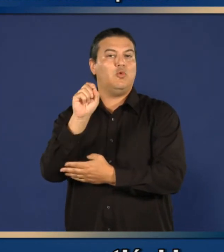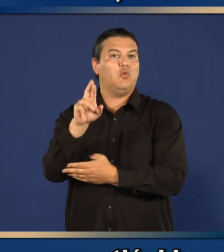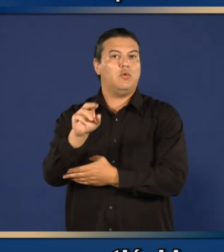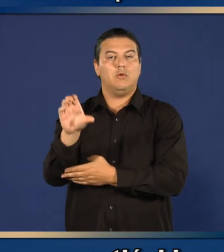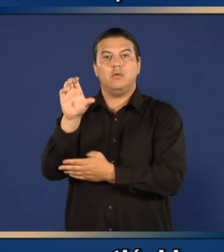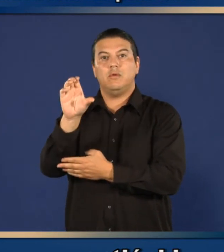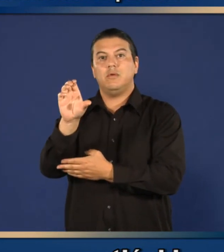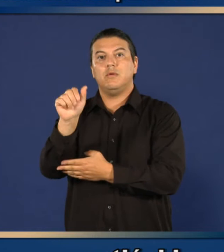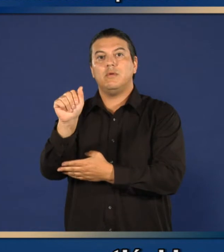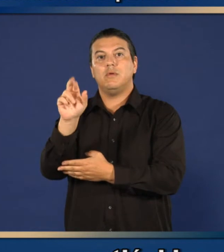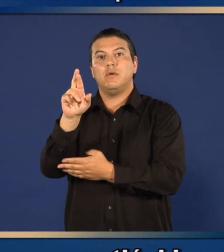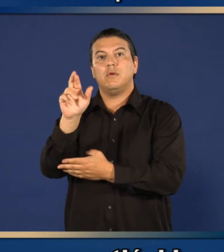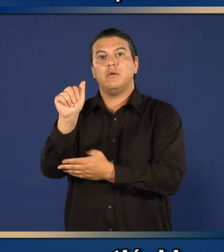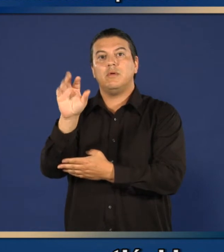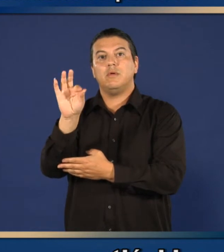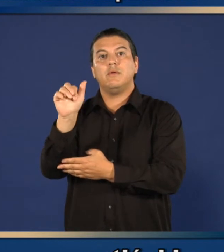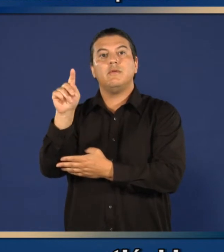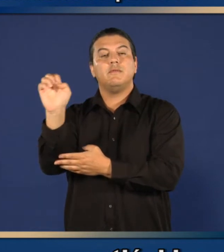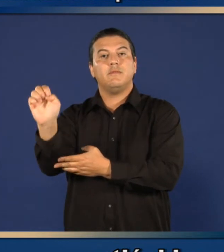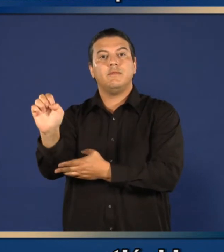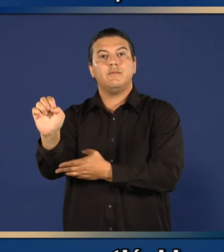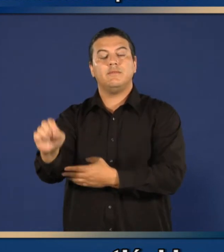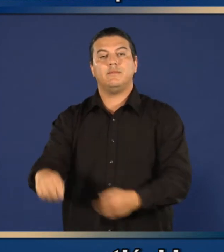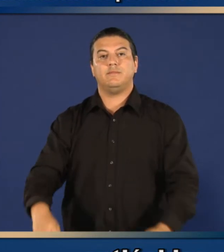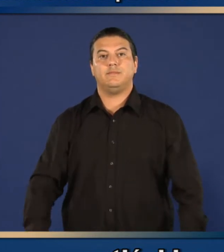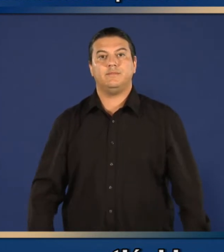su gran facto karate